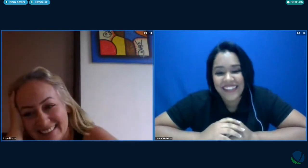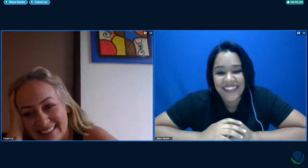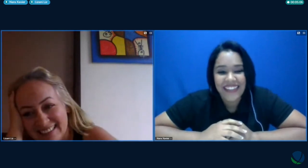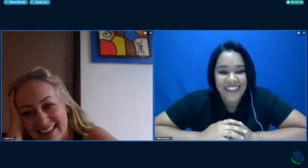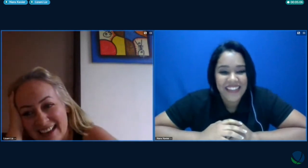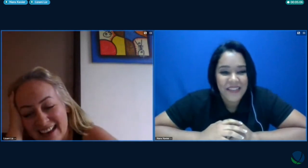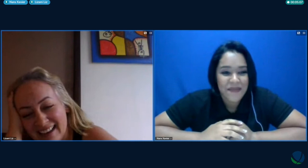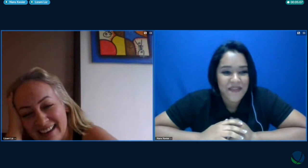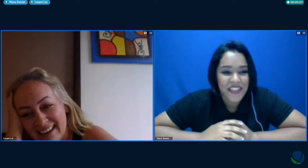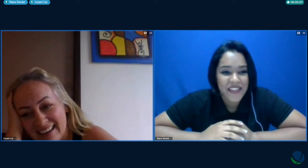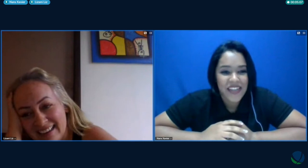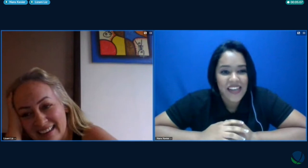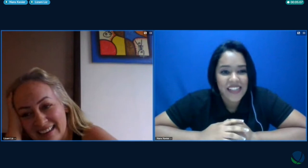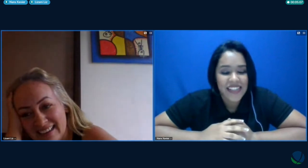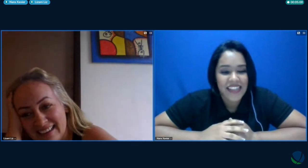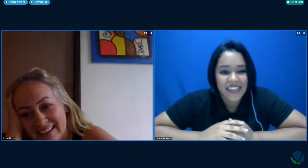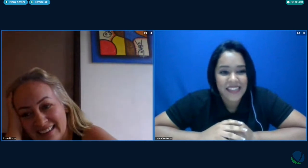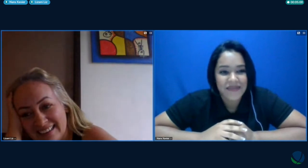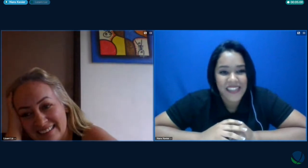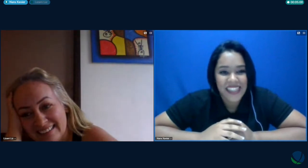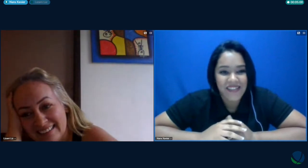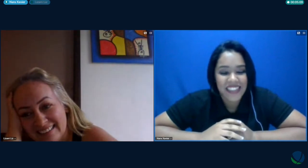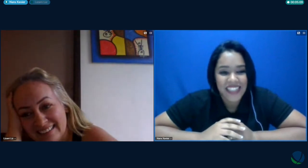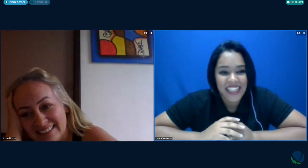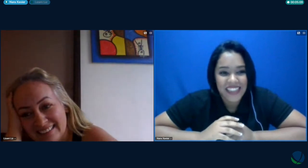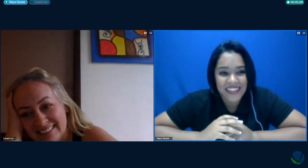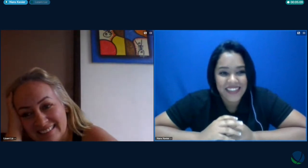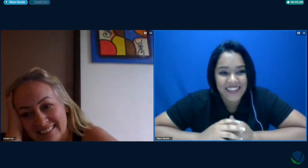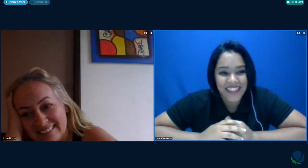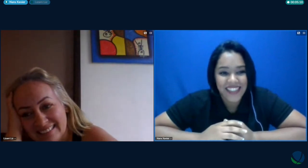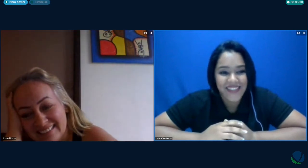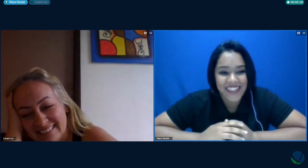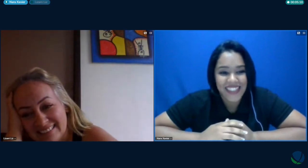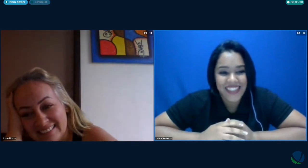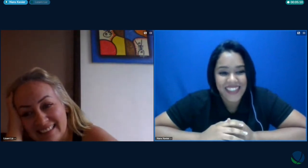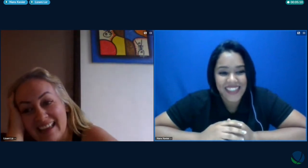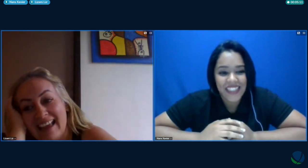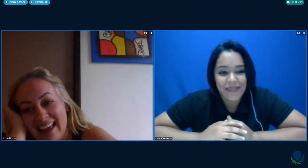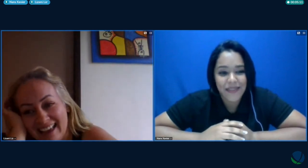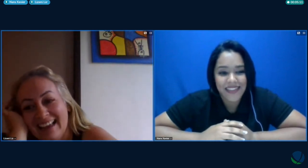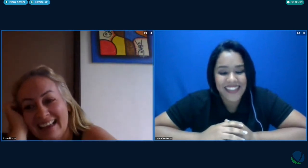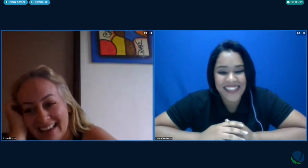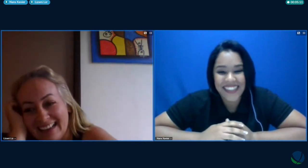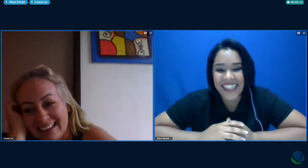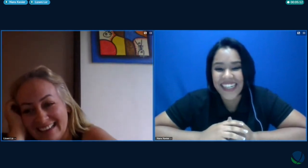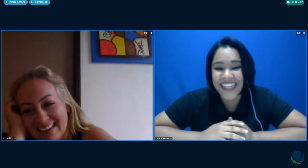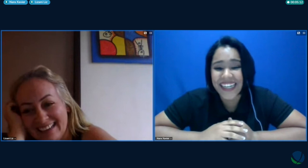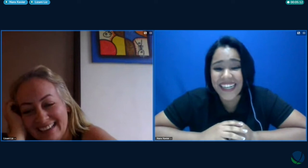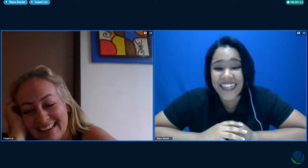É. A professora Alessandra apaga os textos, eu tinha que fazer isso. É.